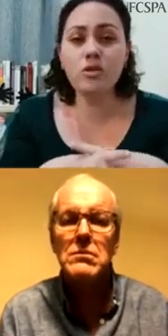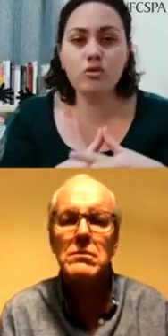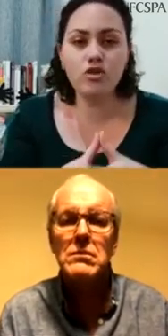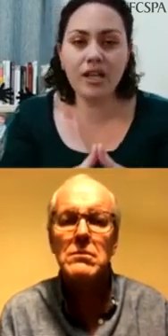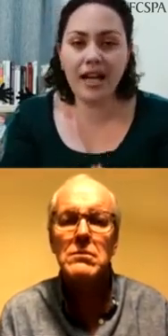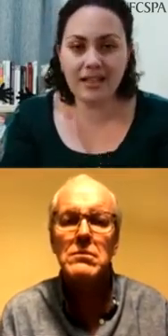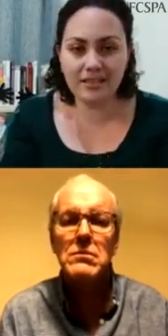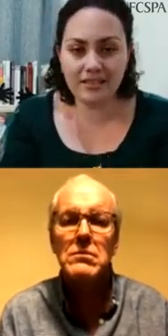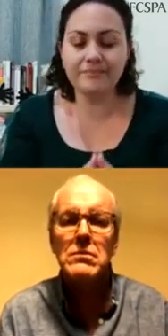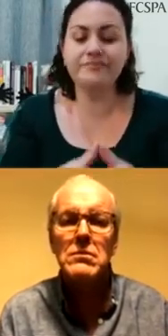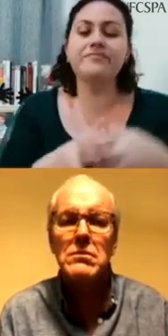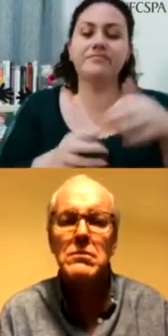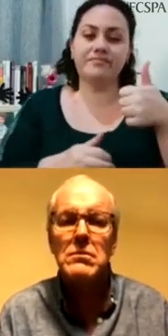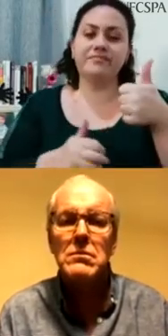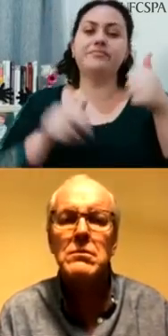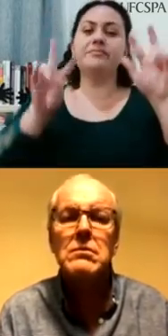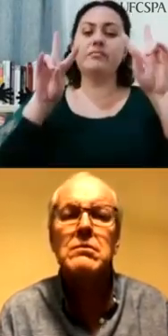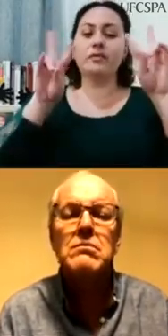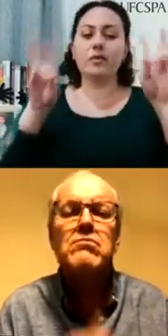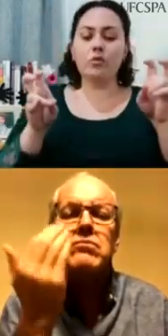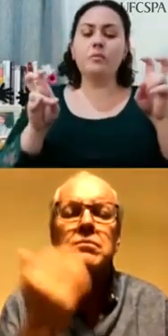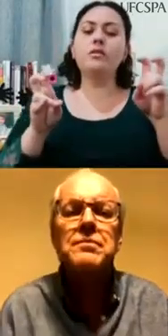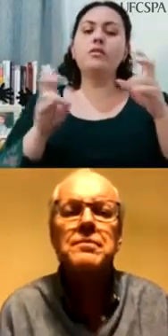sendo prejudicada?